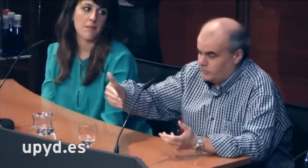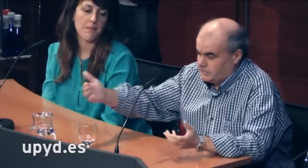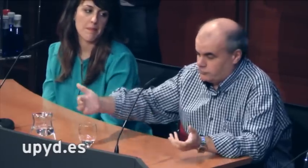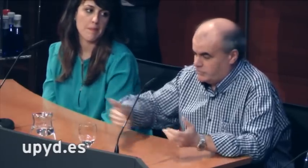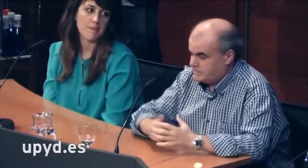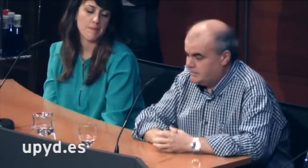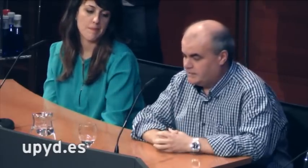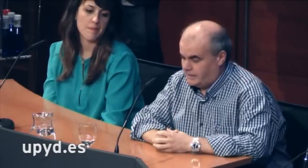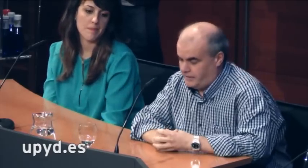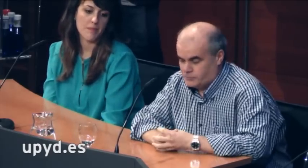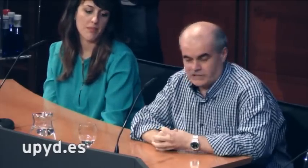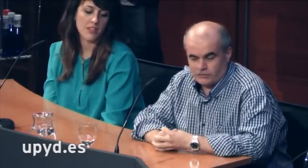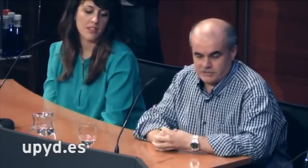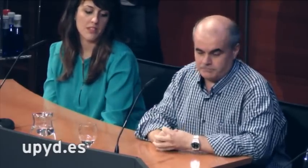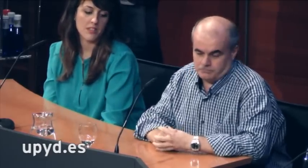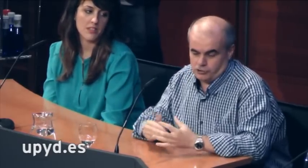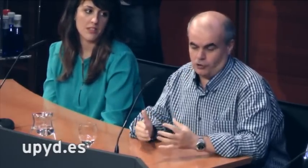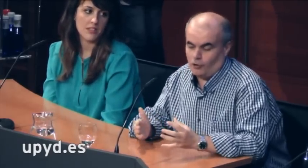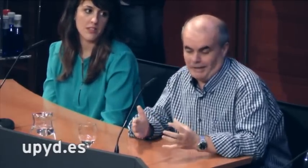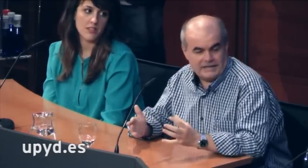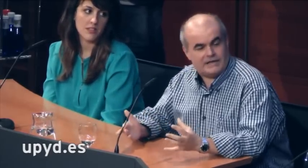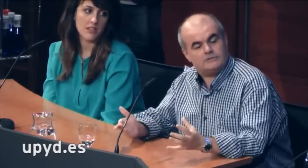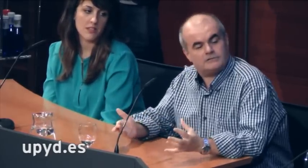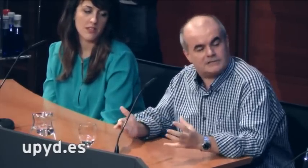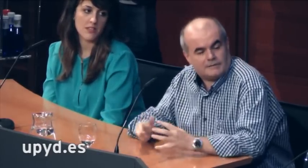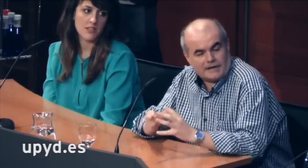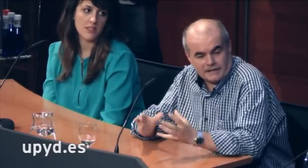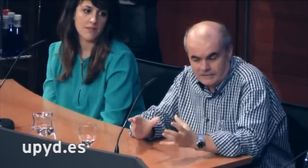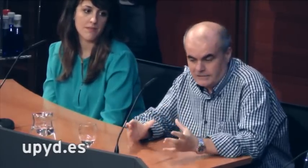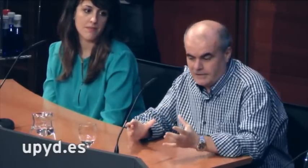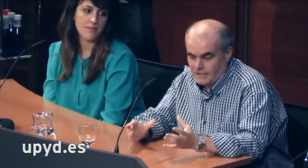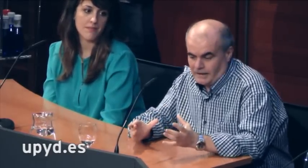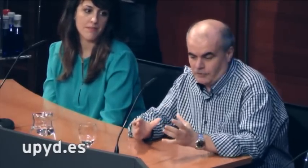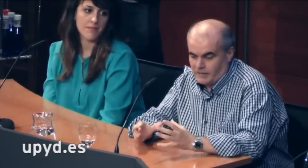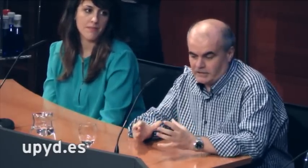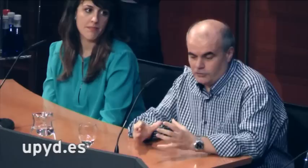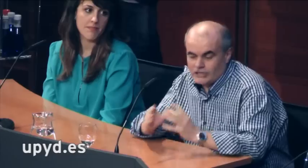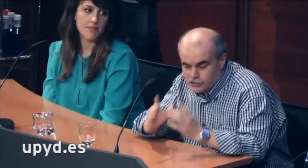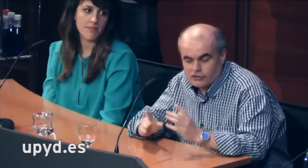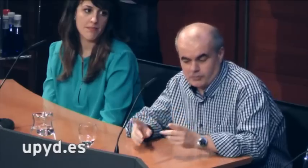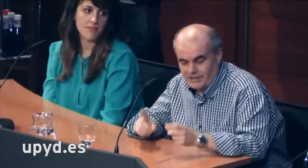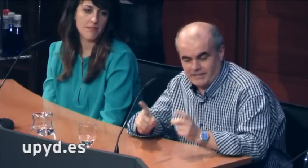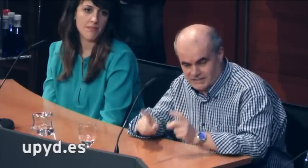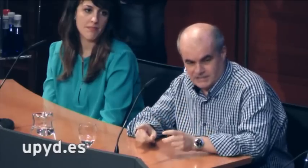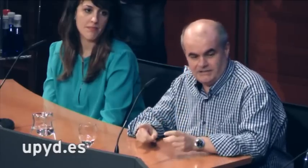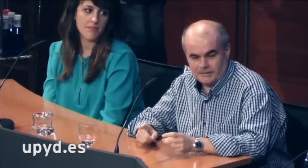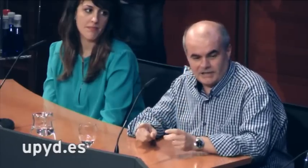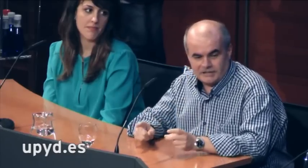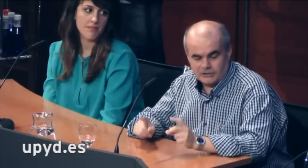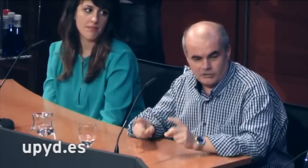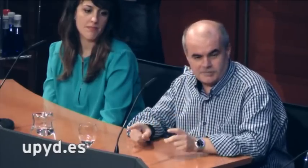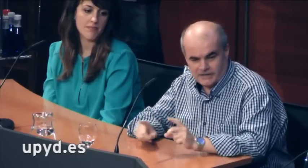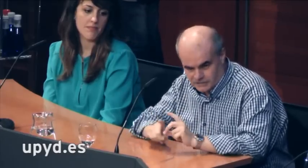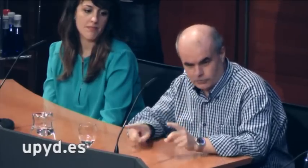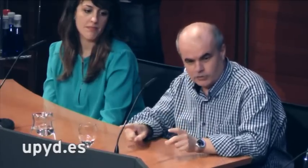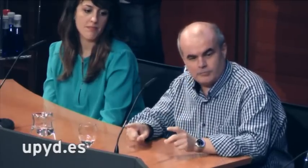acuerdo con estas cosas que decíamos y que entonces muchos no comprendían, ¿no? Entonces, había que hacer... un partido y solo se podía hacer si había gente